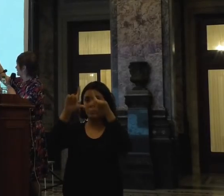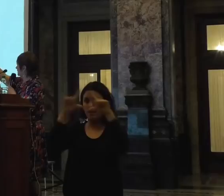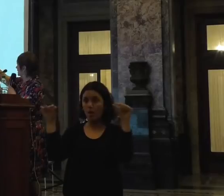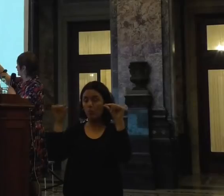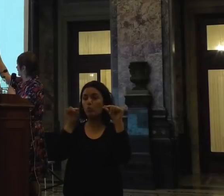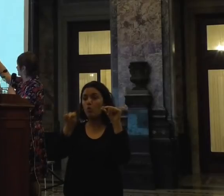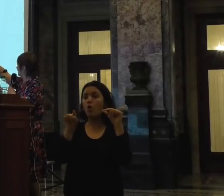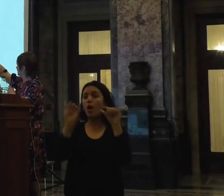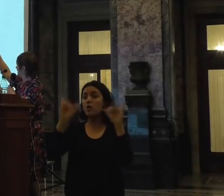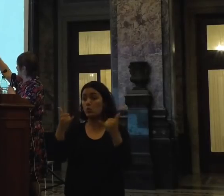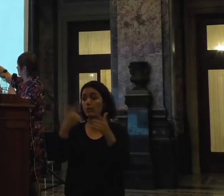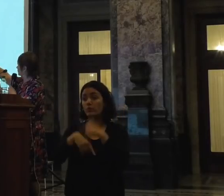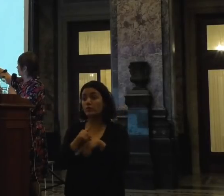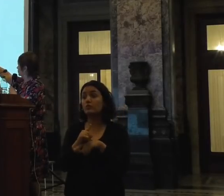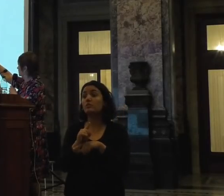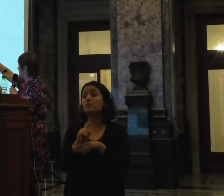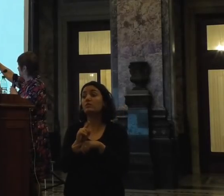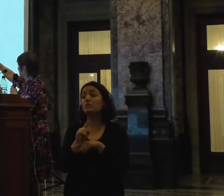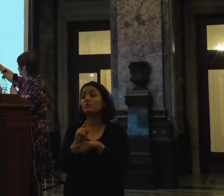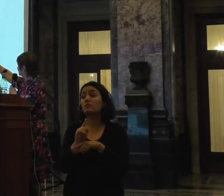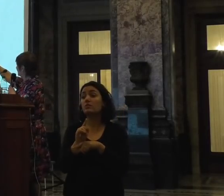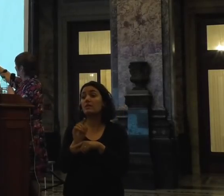va a presentar cada 100 milisegundos.